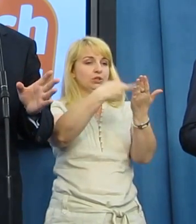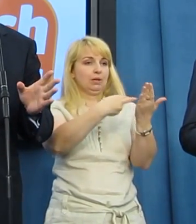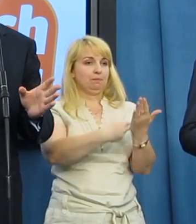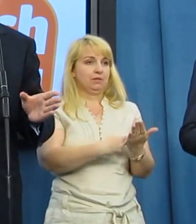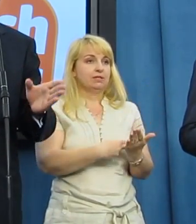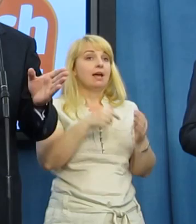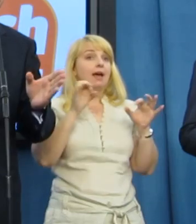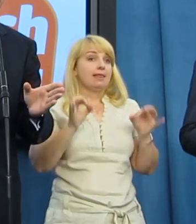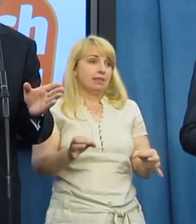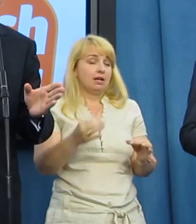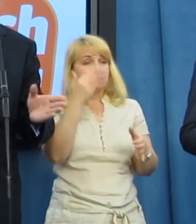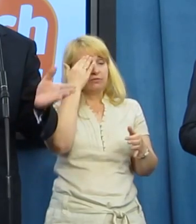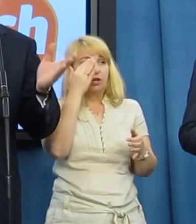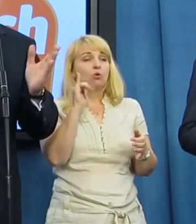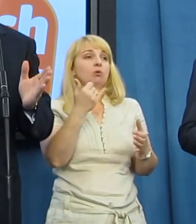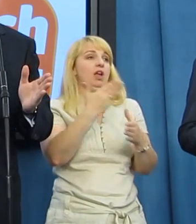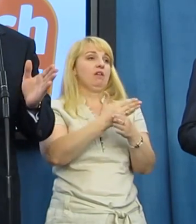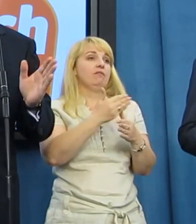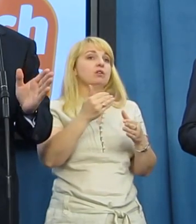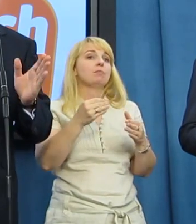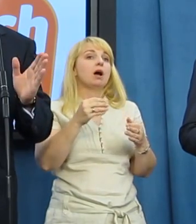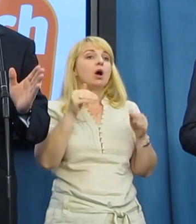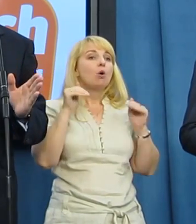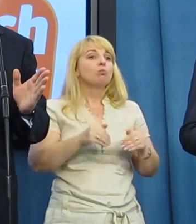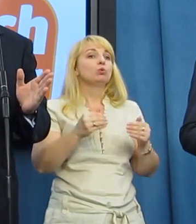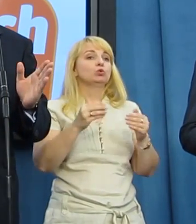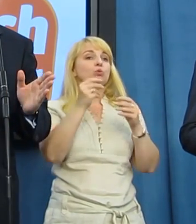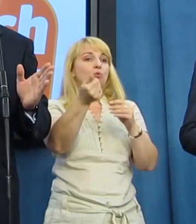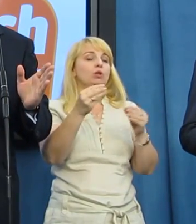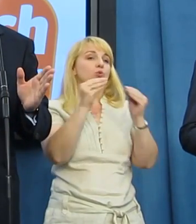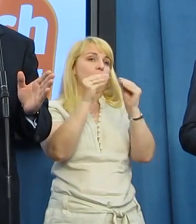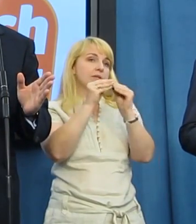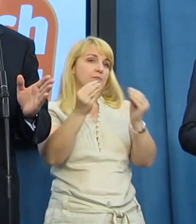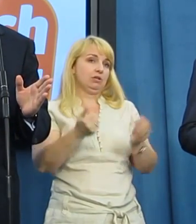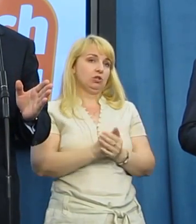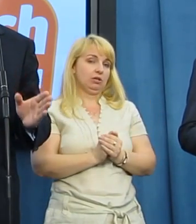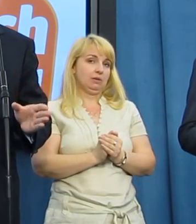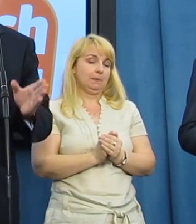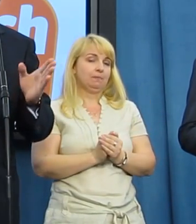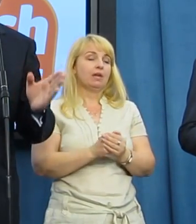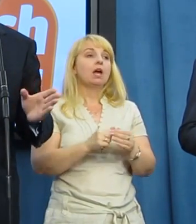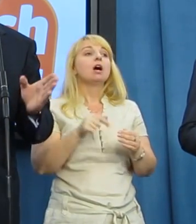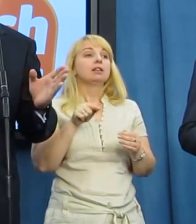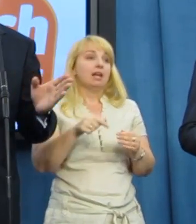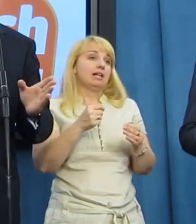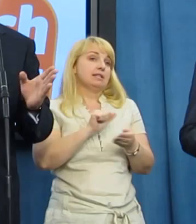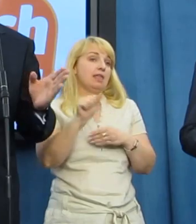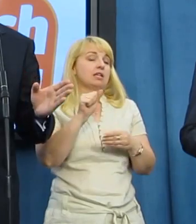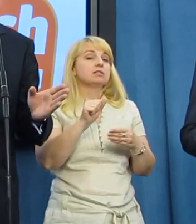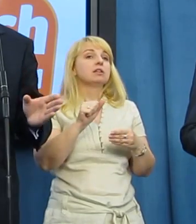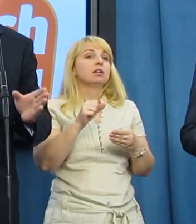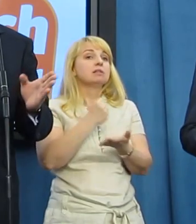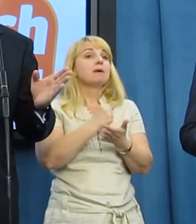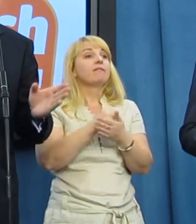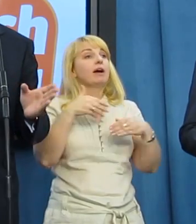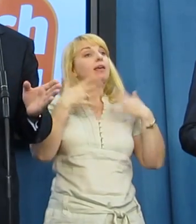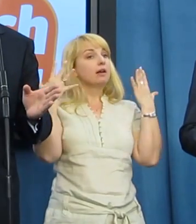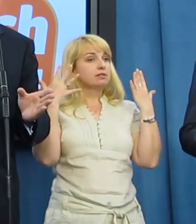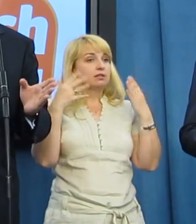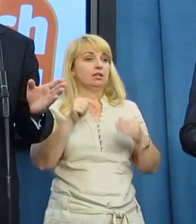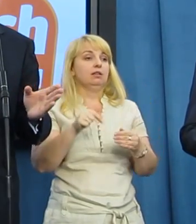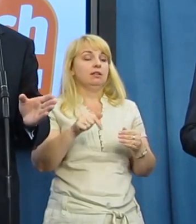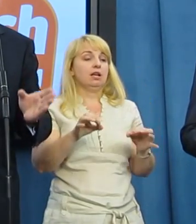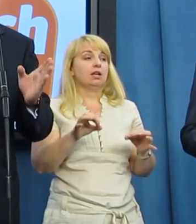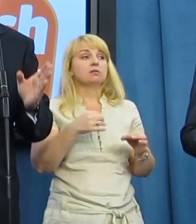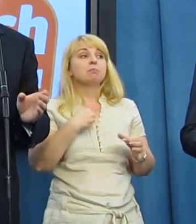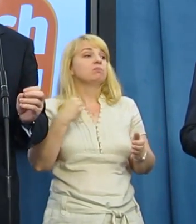mają się ubezpieczać, to oczywiście za ten okres, po okresie 1 marca 2009 roku, no to już sprawa jest zupełnie inna i wtedy